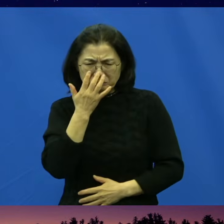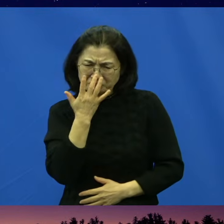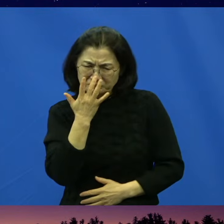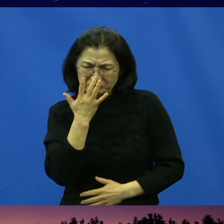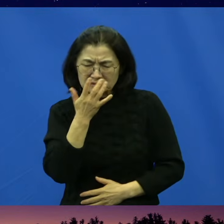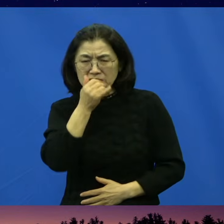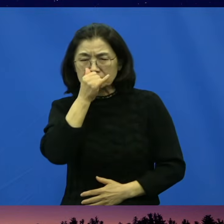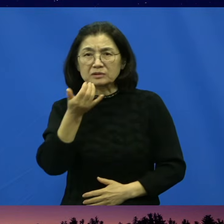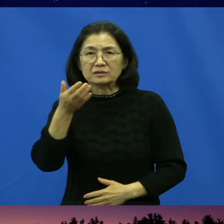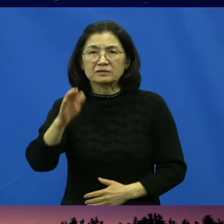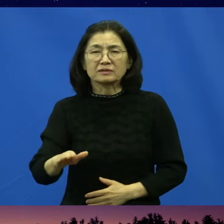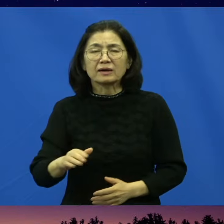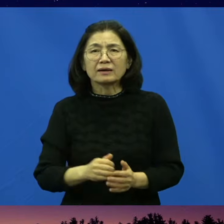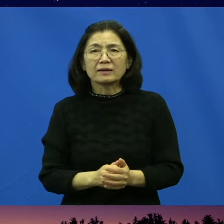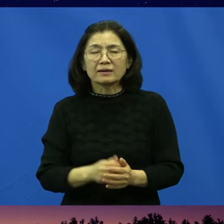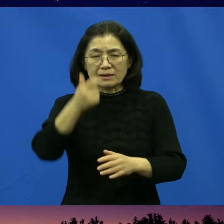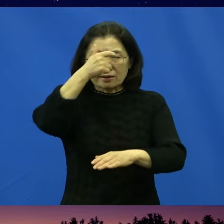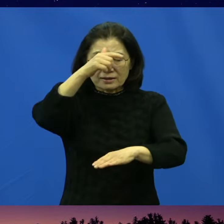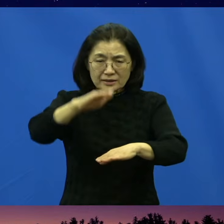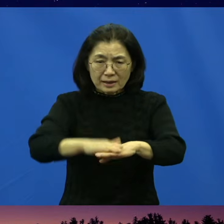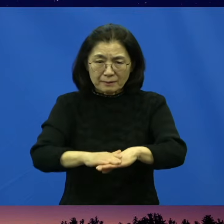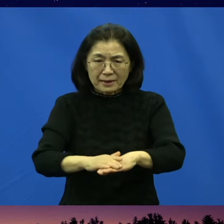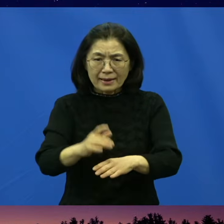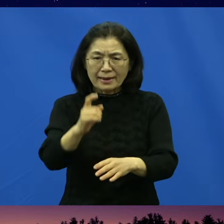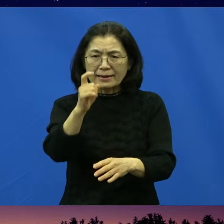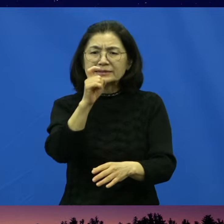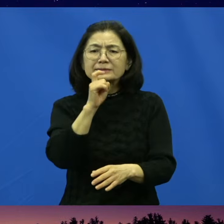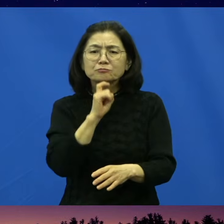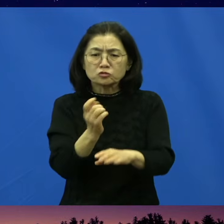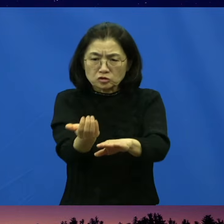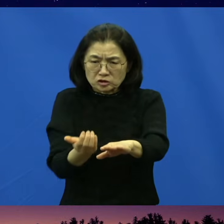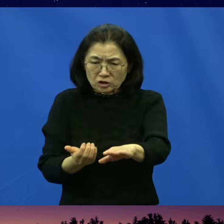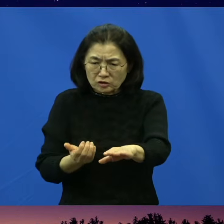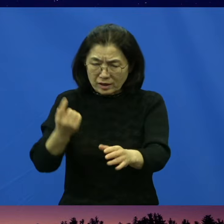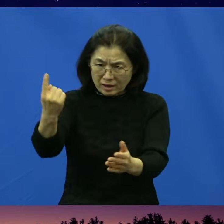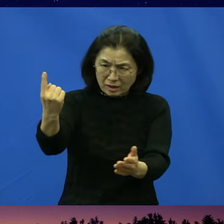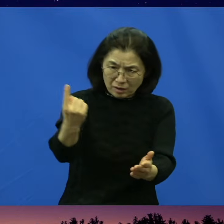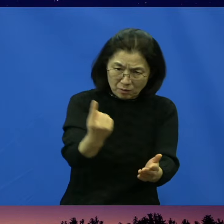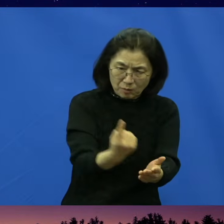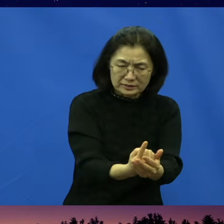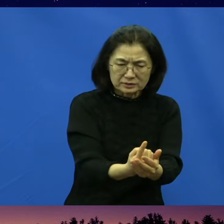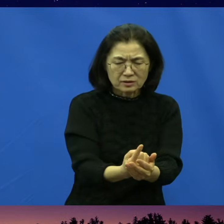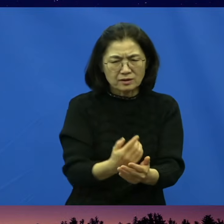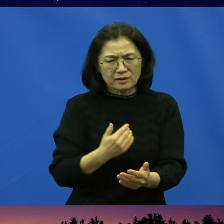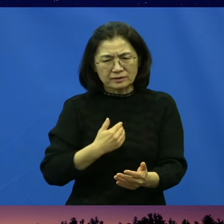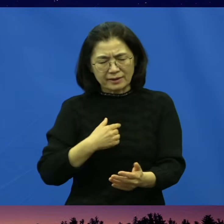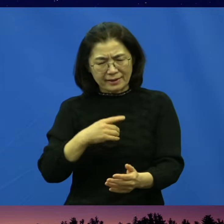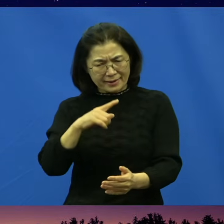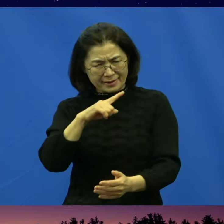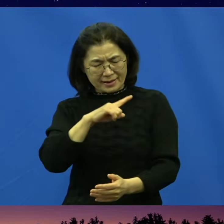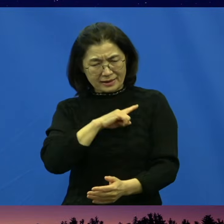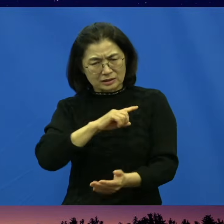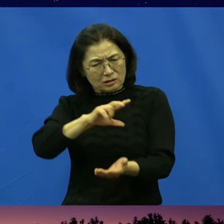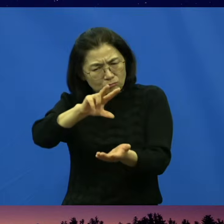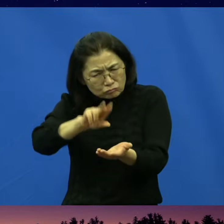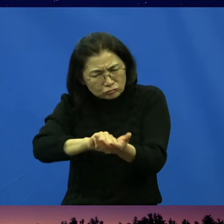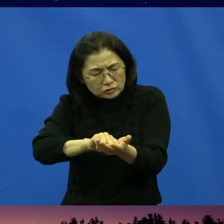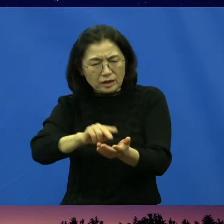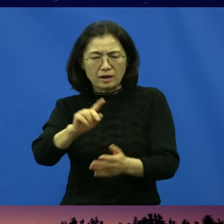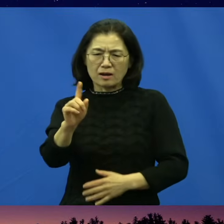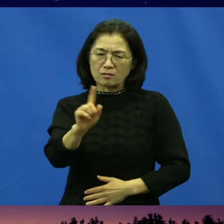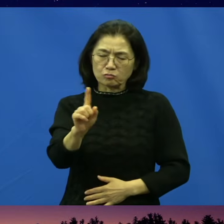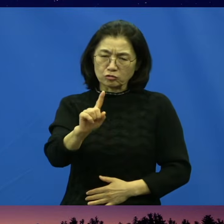와서 나의 그 존재의 결핍이 무엇인지, 나에게 있어서 가장 아픈 문제가 무엇인지 그것을